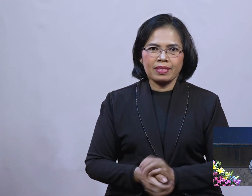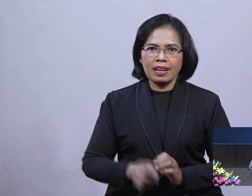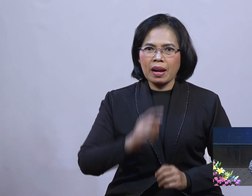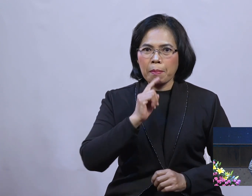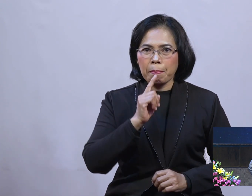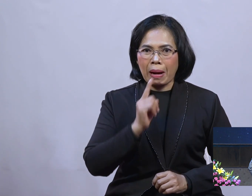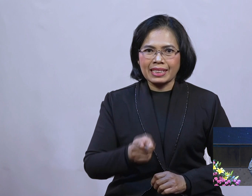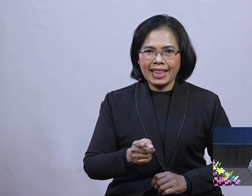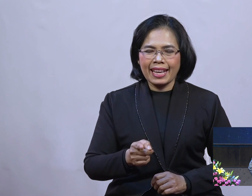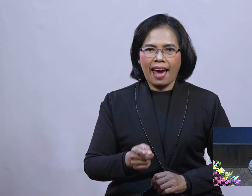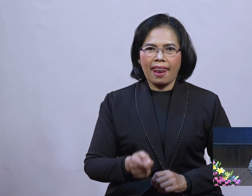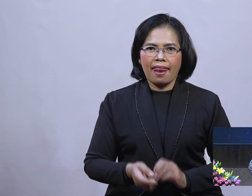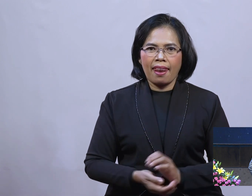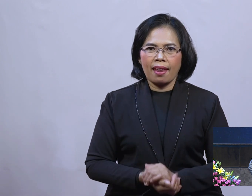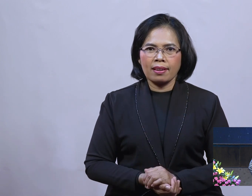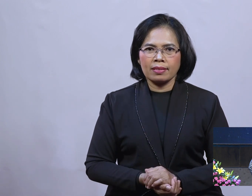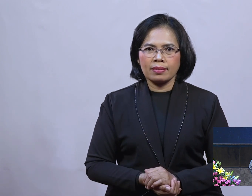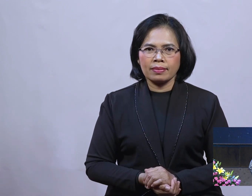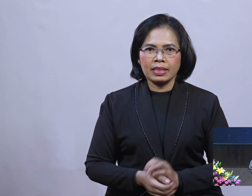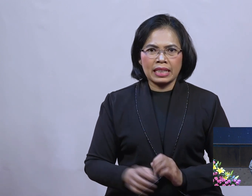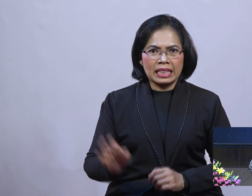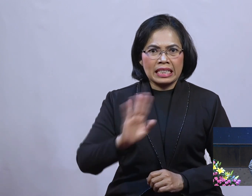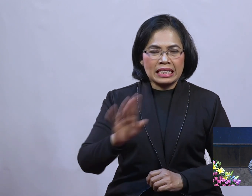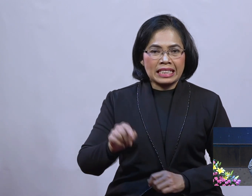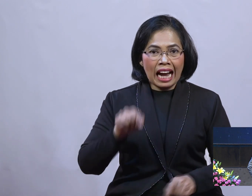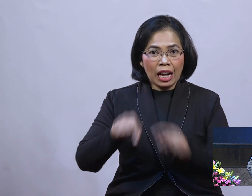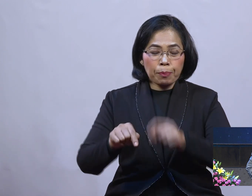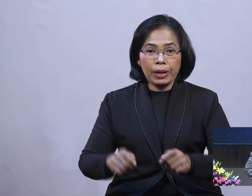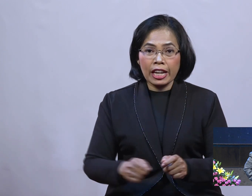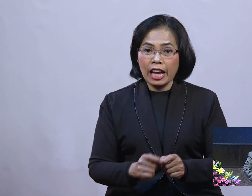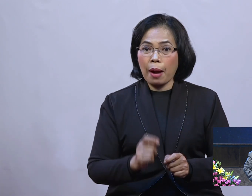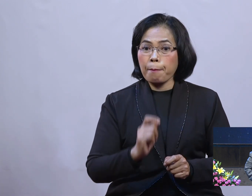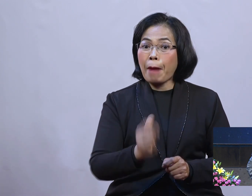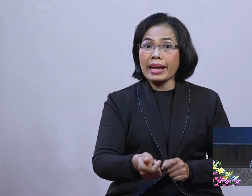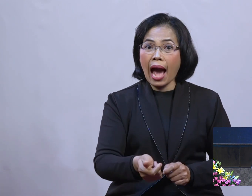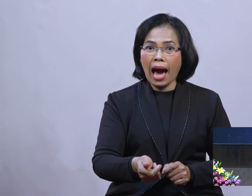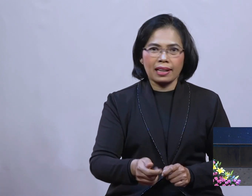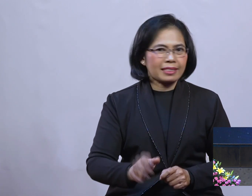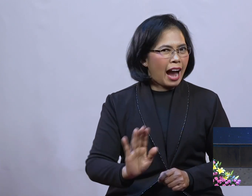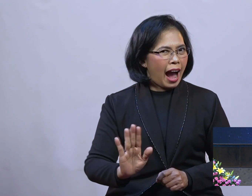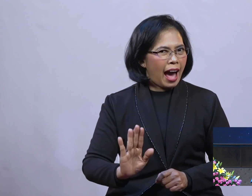pastikan Hai jangan pilih yang bayar